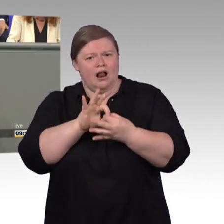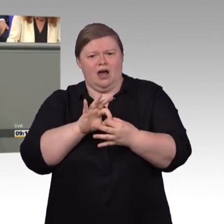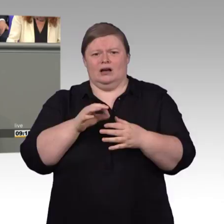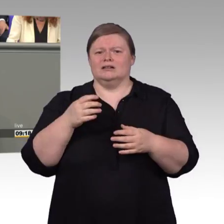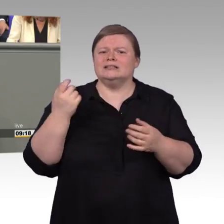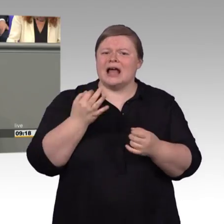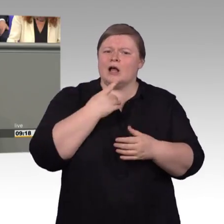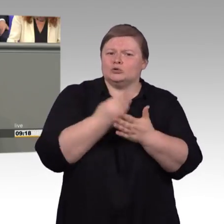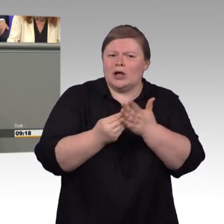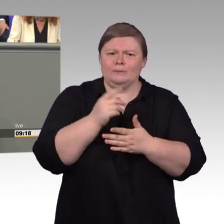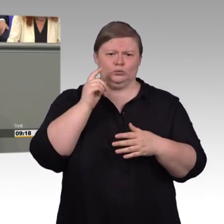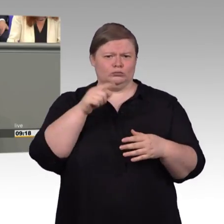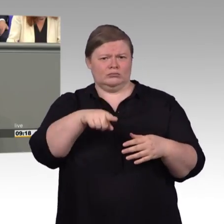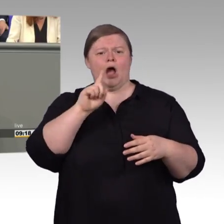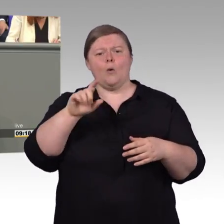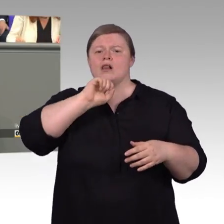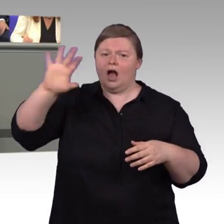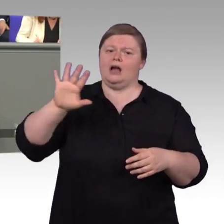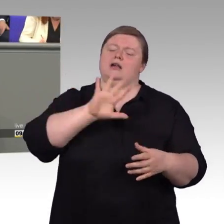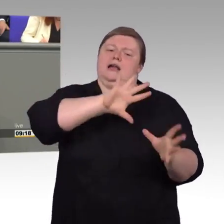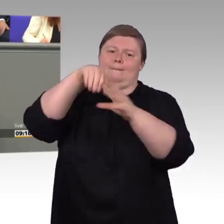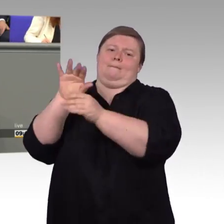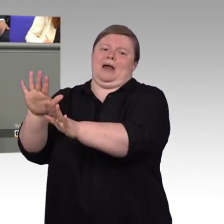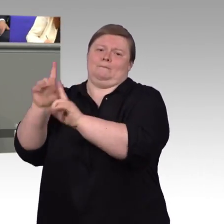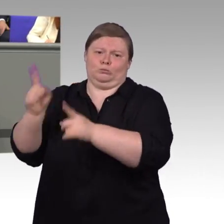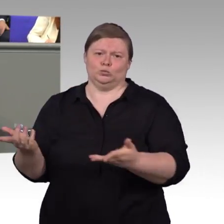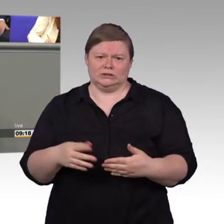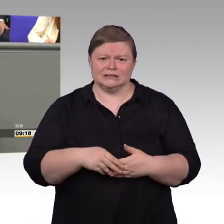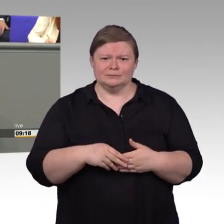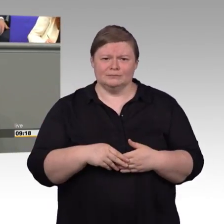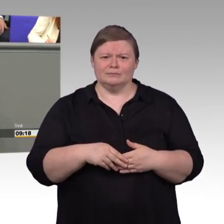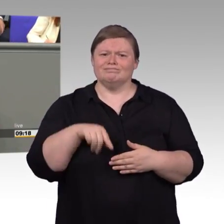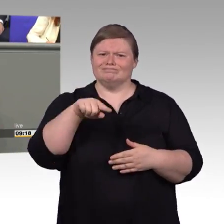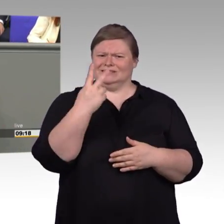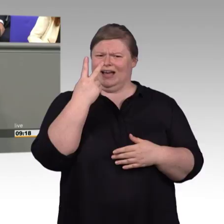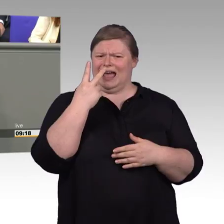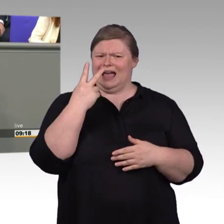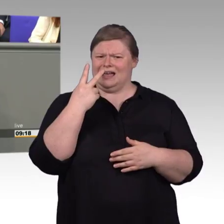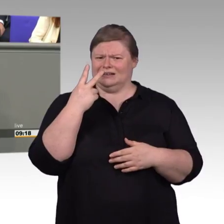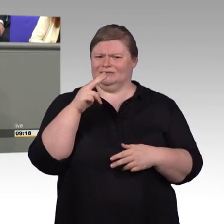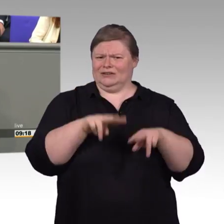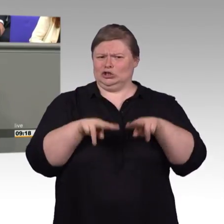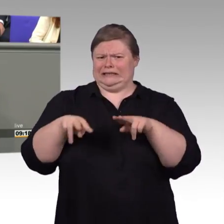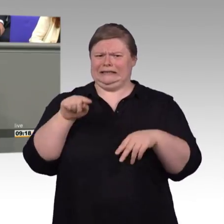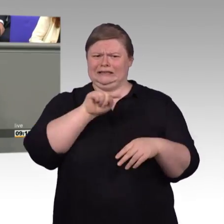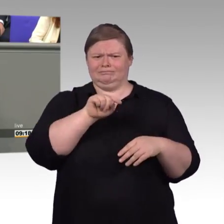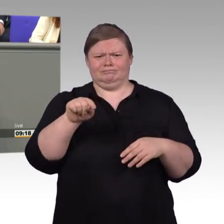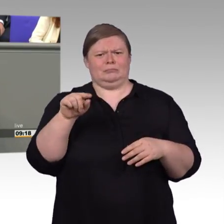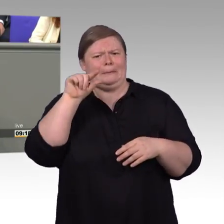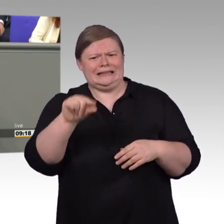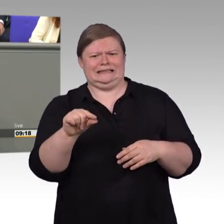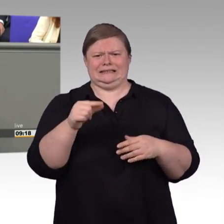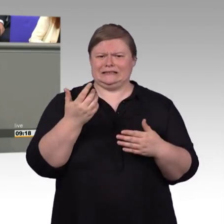höchstens 20 betragen. Je größer die geforderte Mindestanzahl von Teilnehmern, desto stärker dürfte